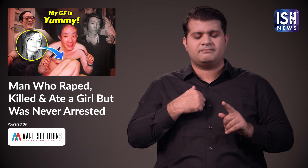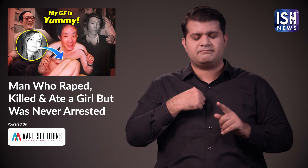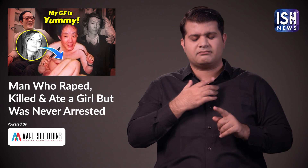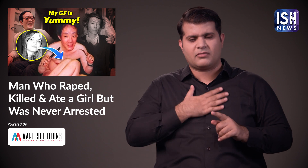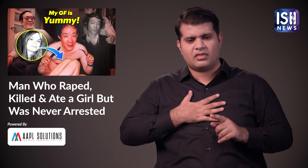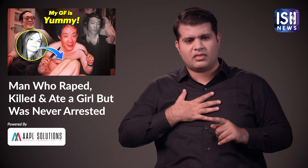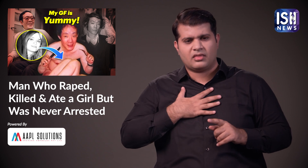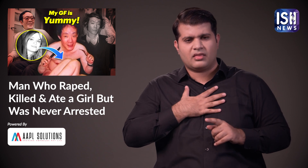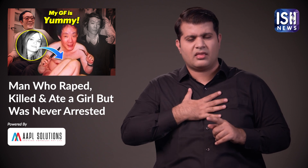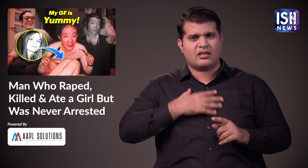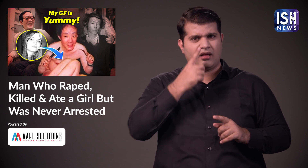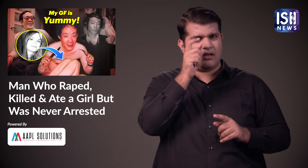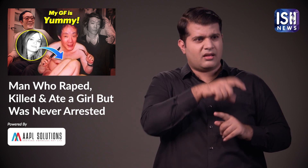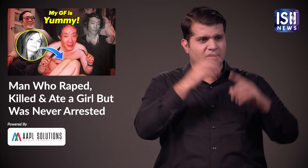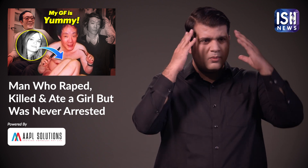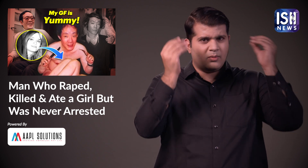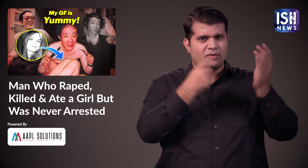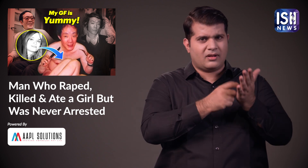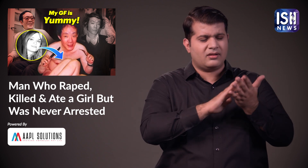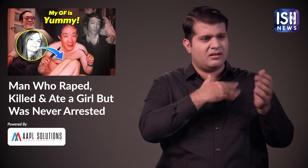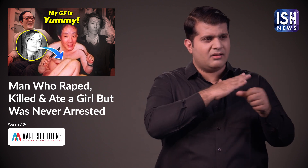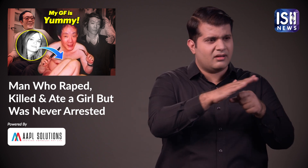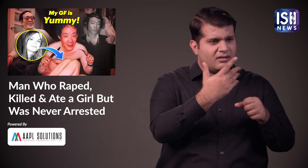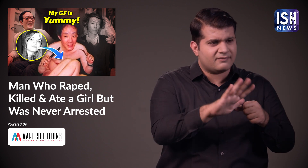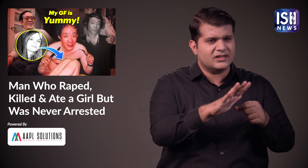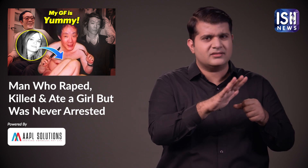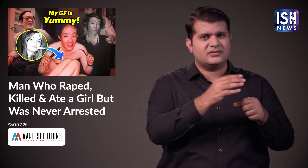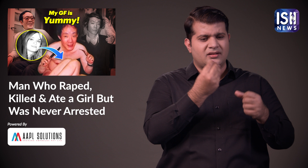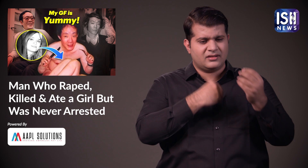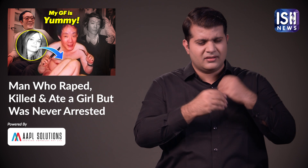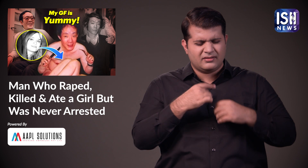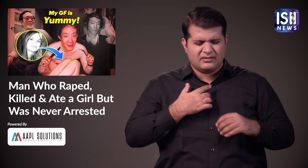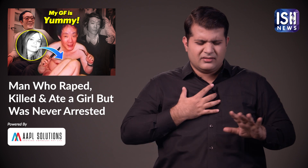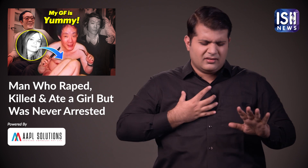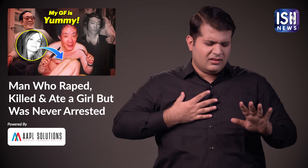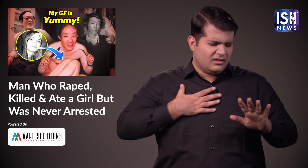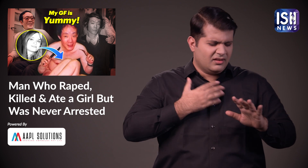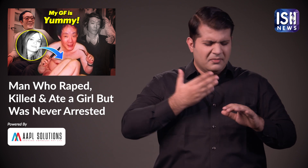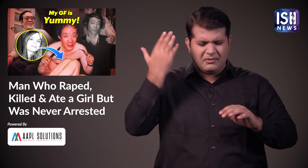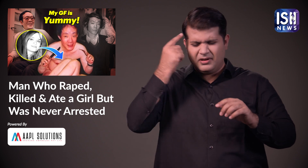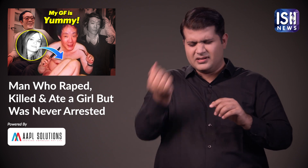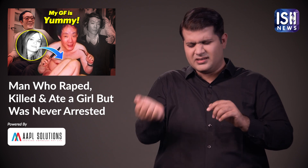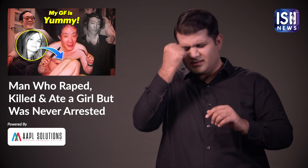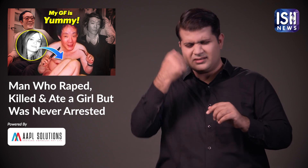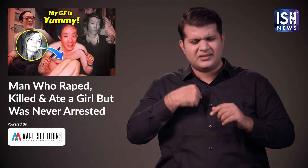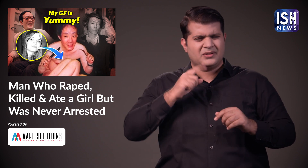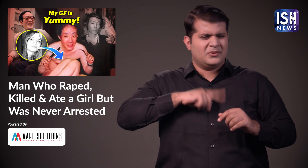अपने अपराध के लिए दोषी महसूस नहीं किया और इसे करने के लिए कभी पश्चाताप नहीं किया।